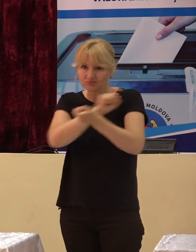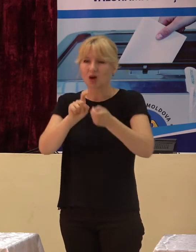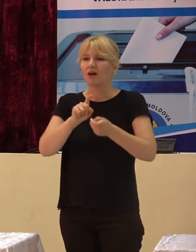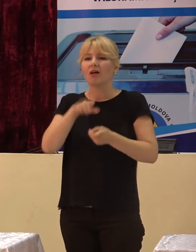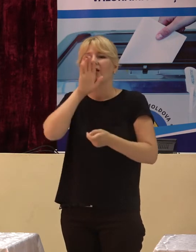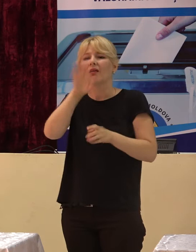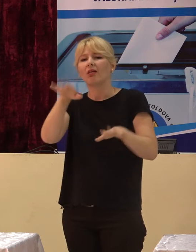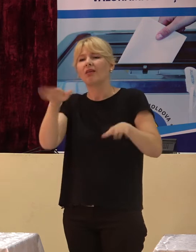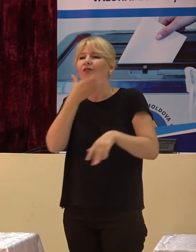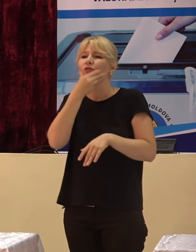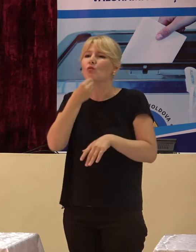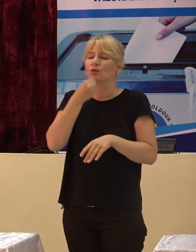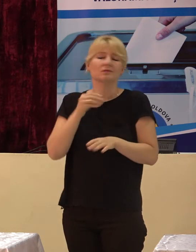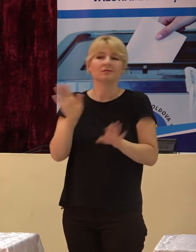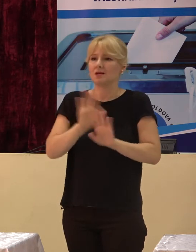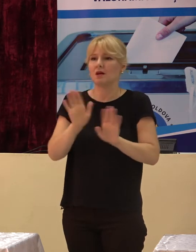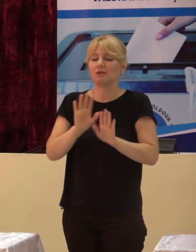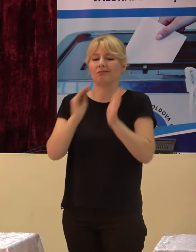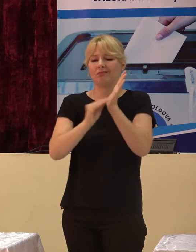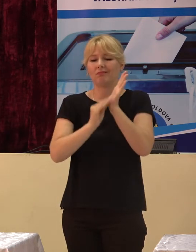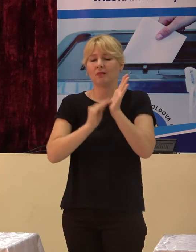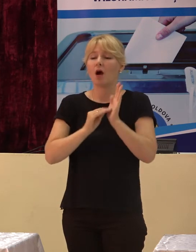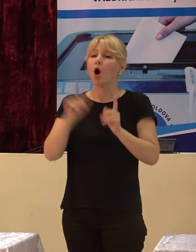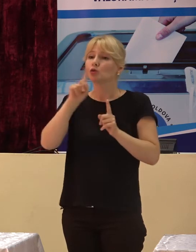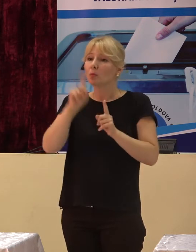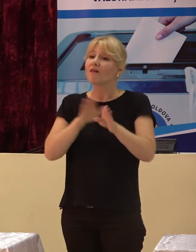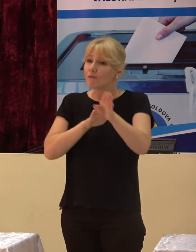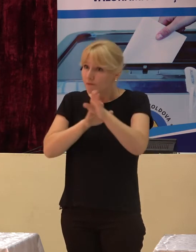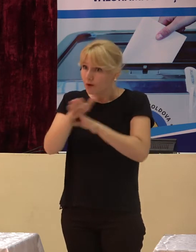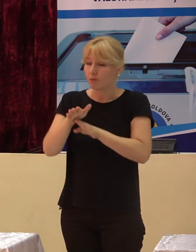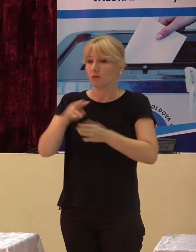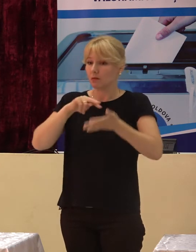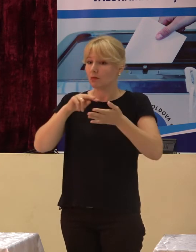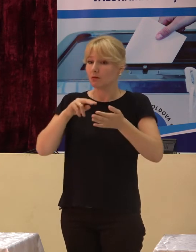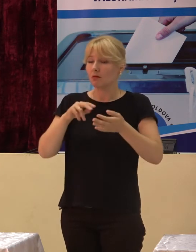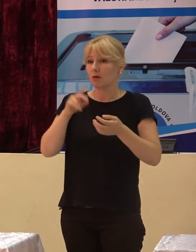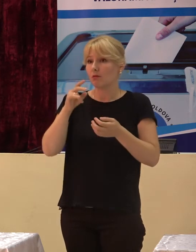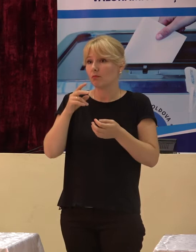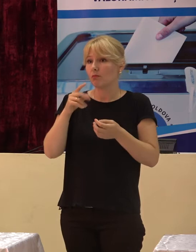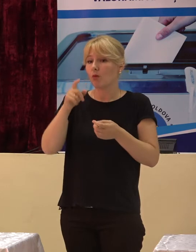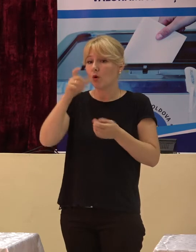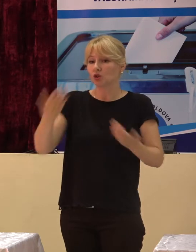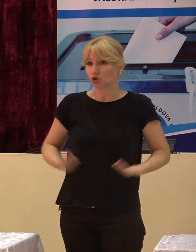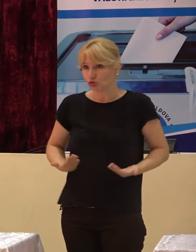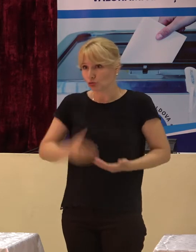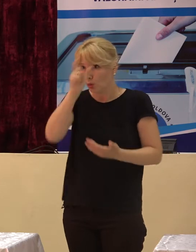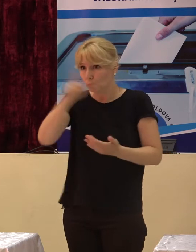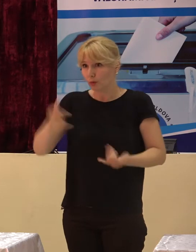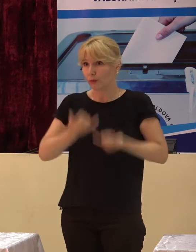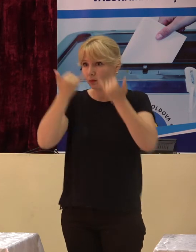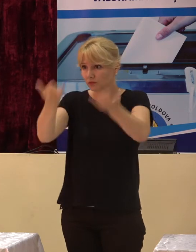vorbe frumoase puse pe hârtie, dar să-și facă efectul asupra oamenilor, vieții oamenilor pe